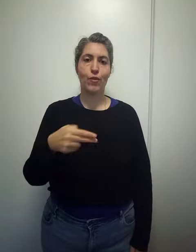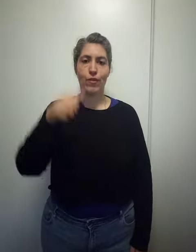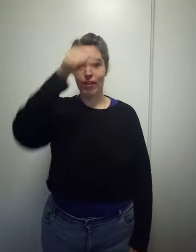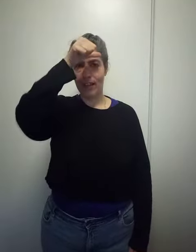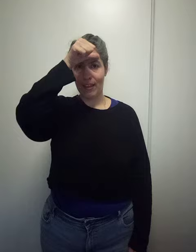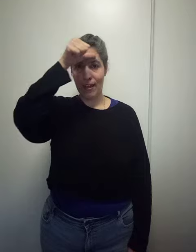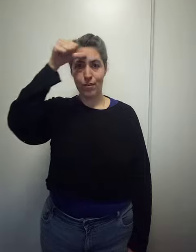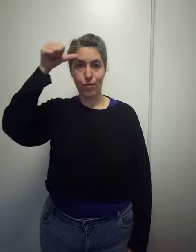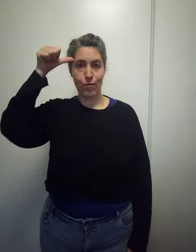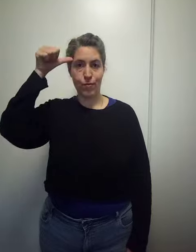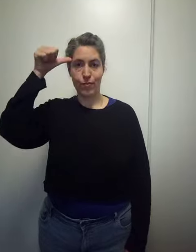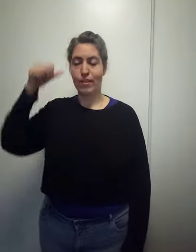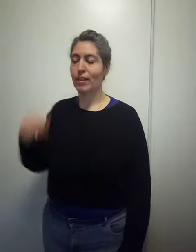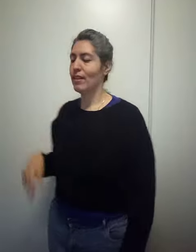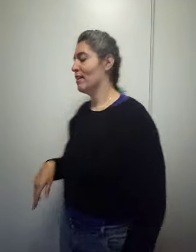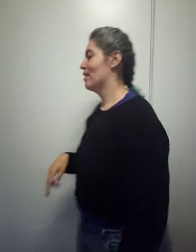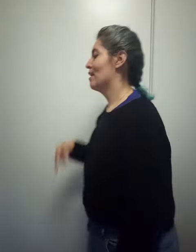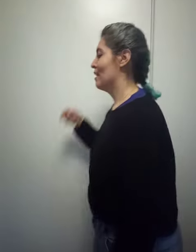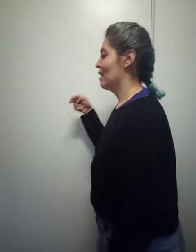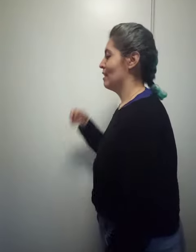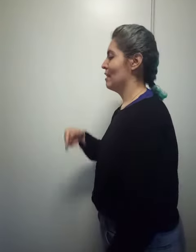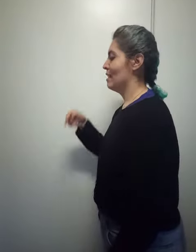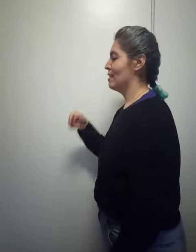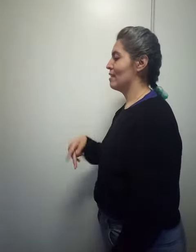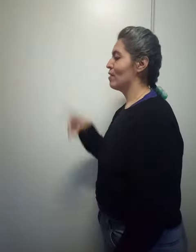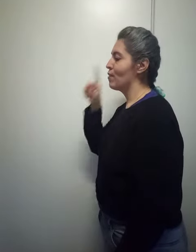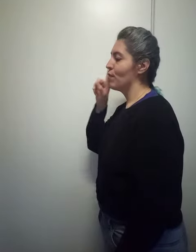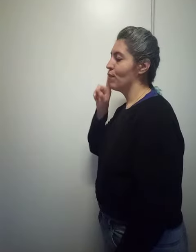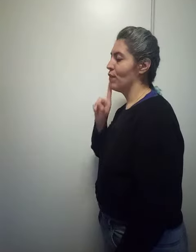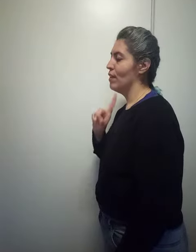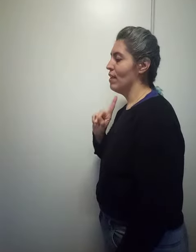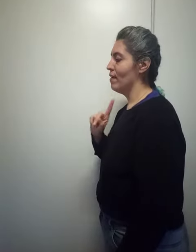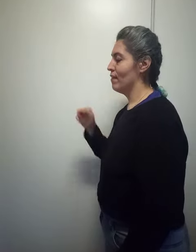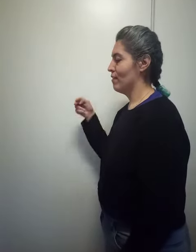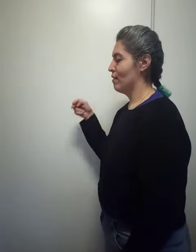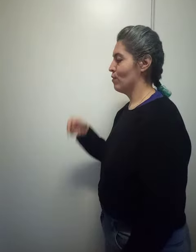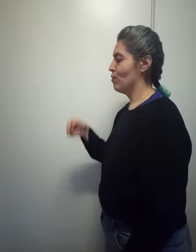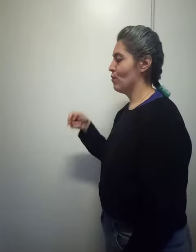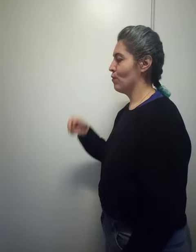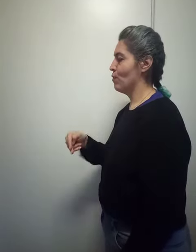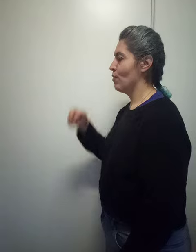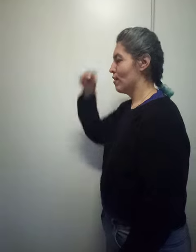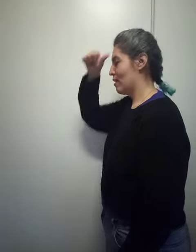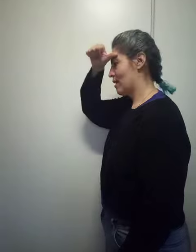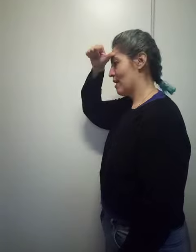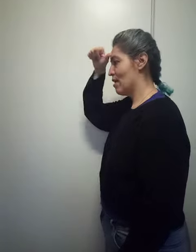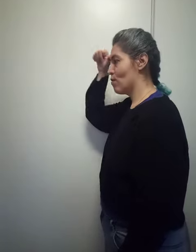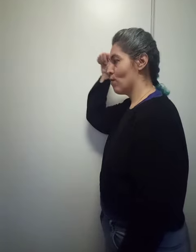garçon nièce fille ne veut garçon